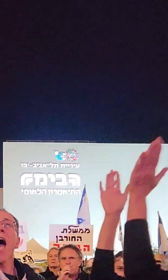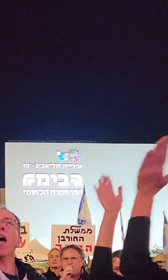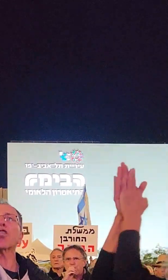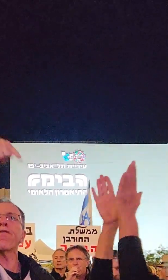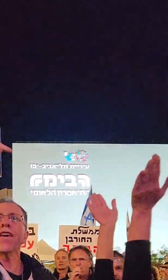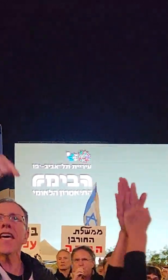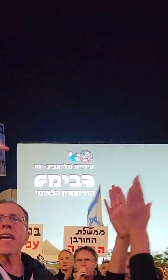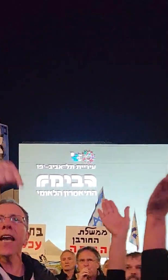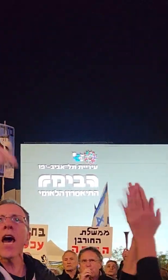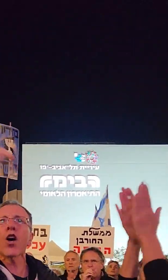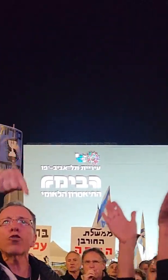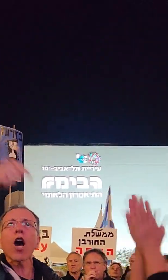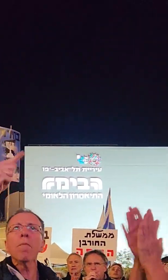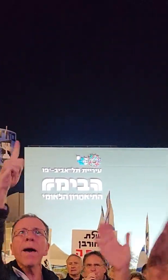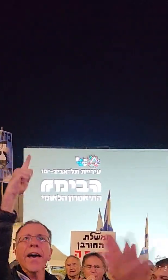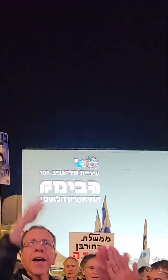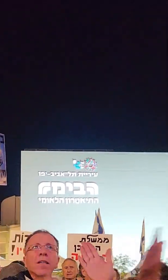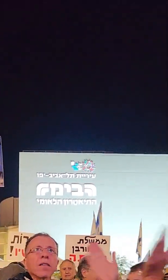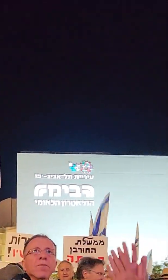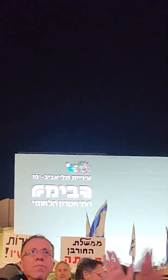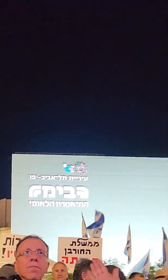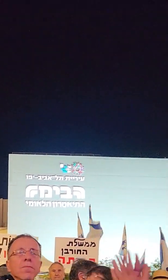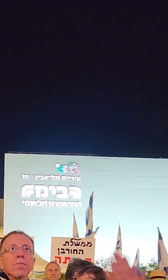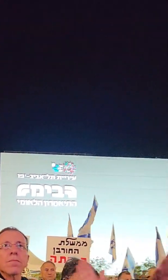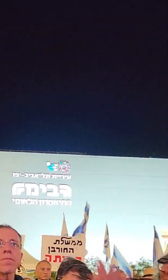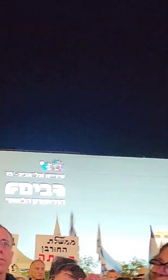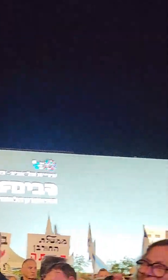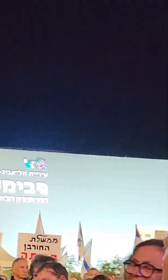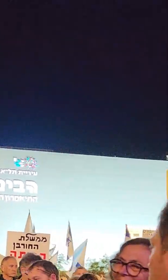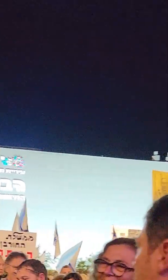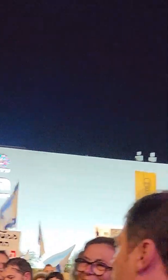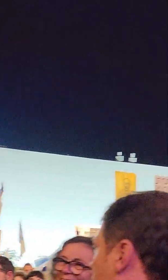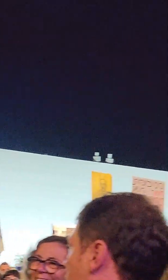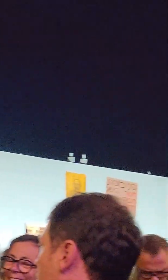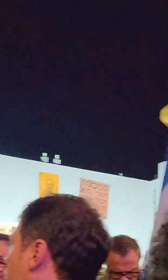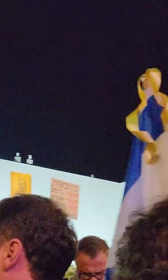ומאז הפסיעי להיות קומץ.